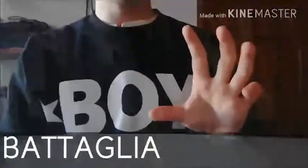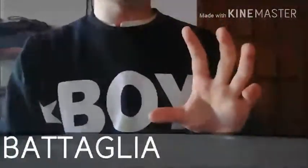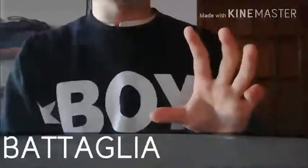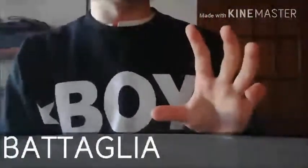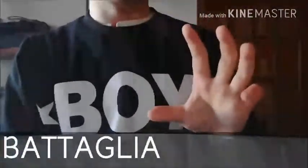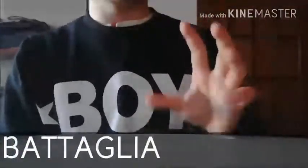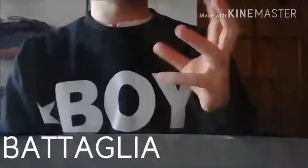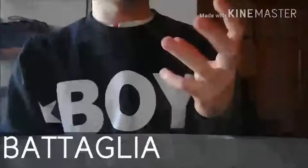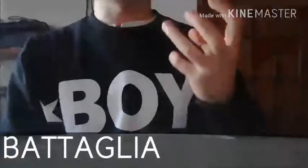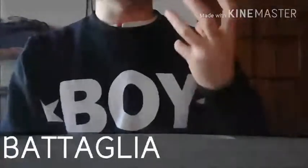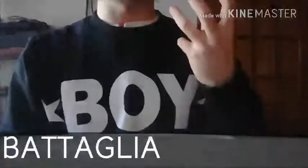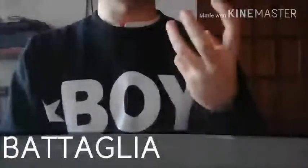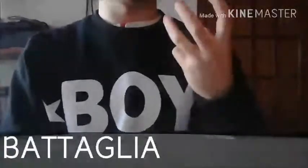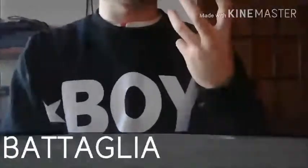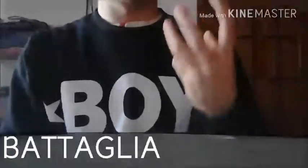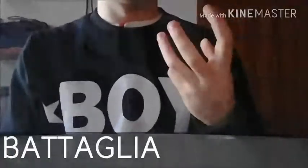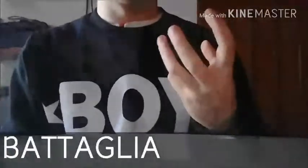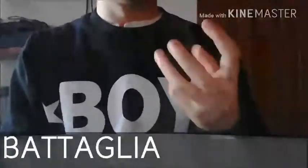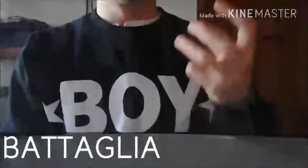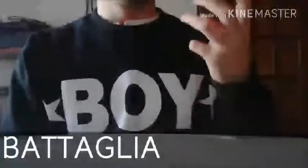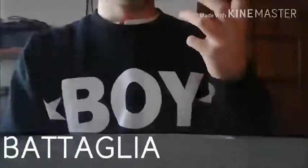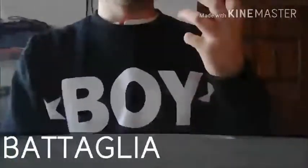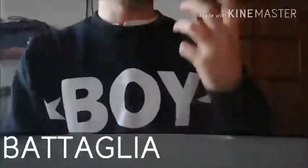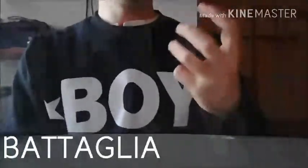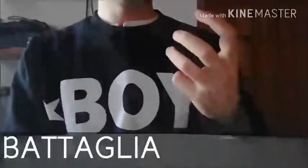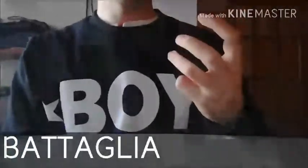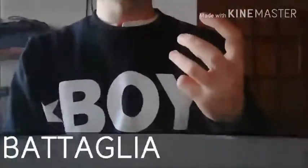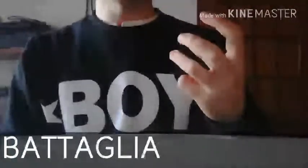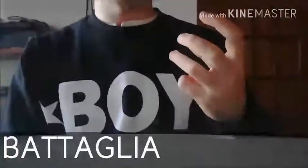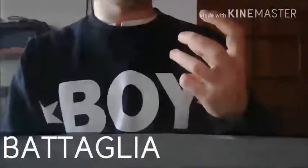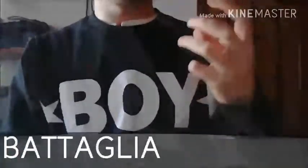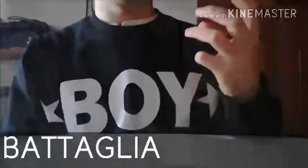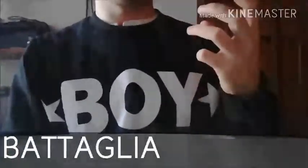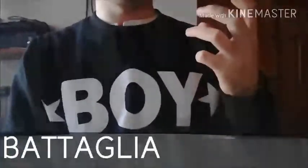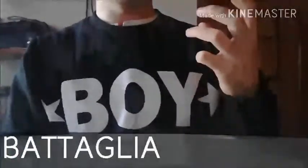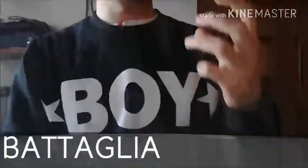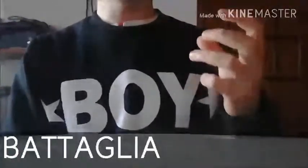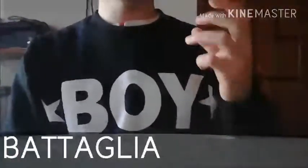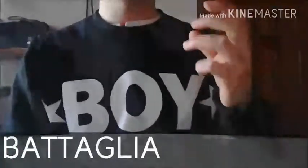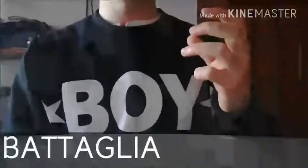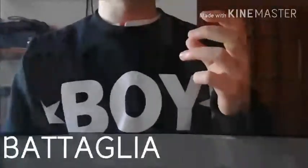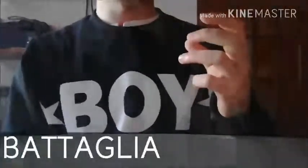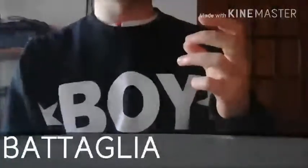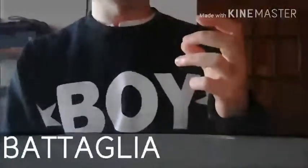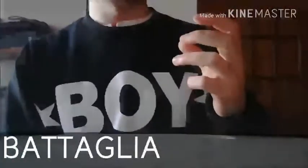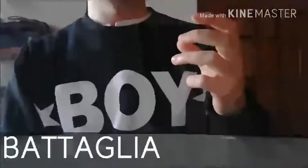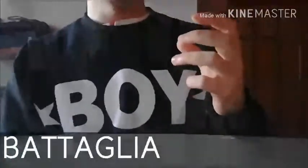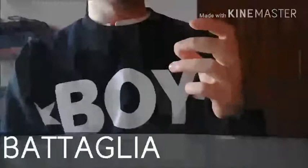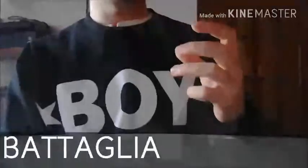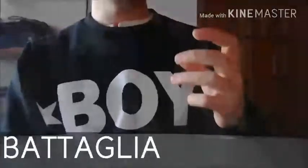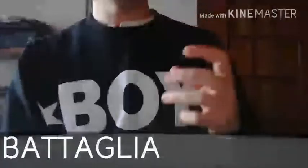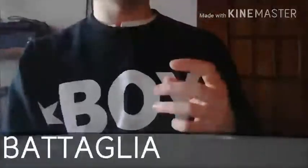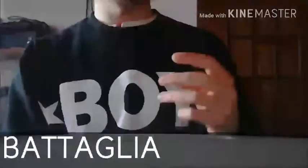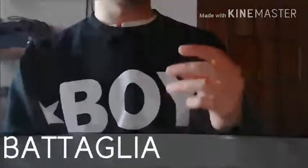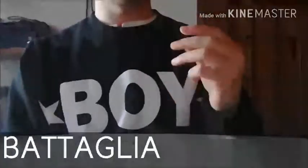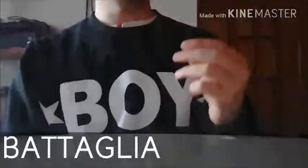non è la buona vera e propria il conflitto non è nient'altro che l'evento l'evento